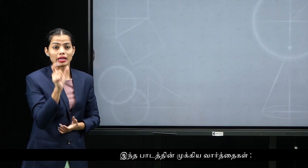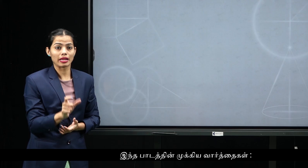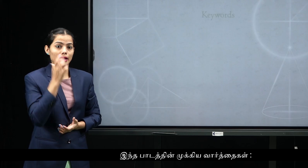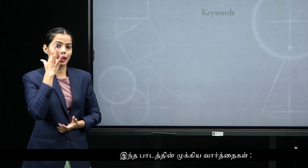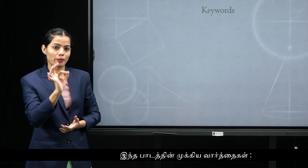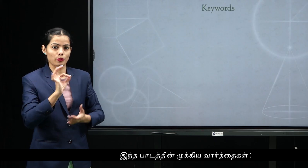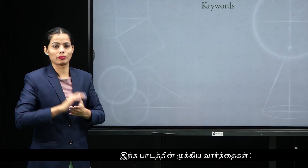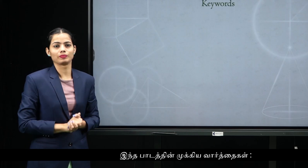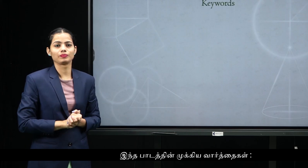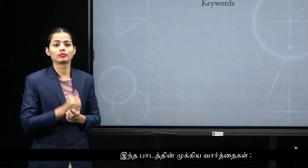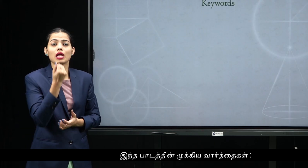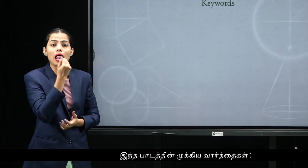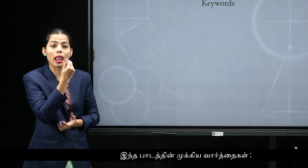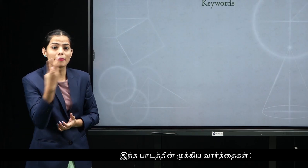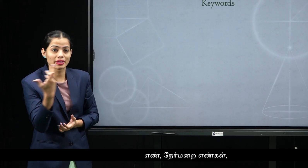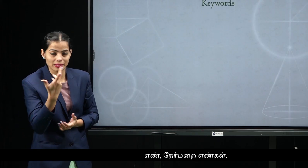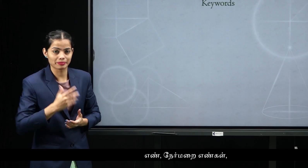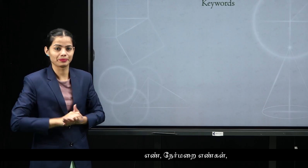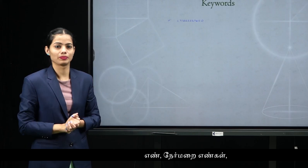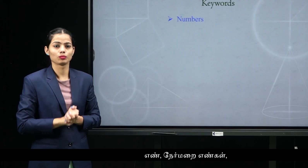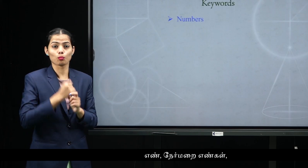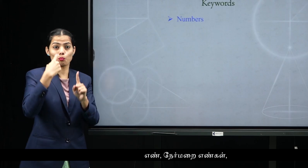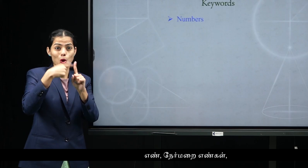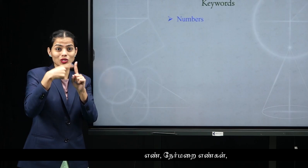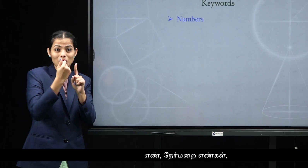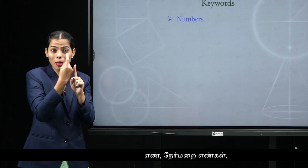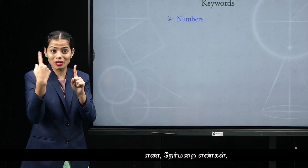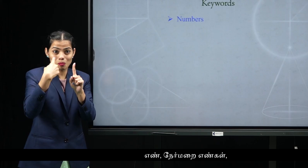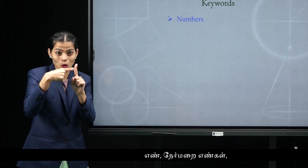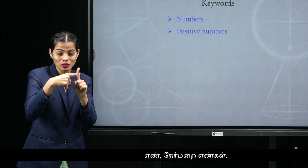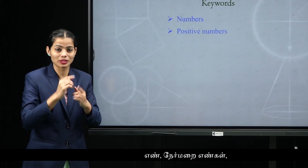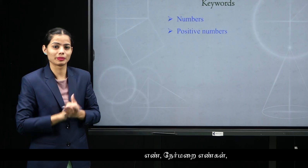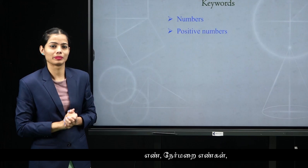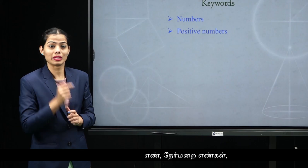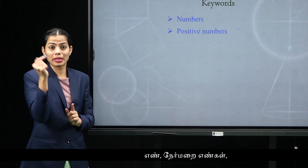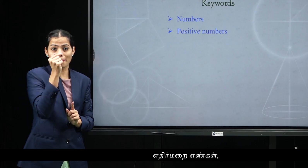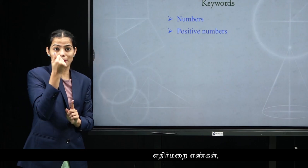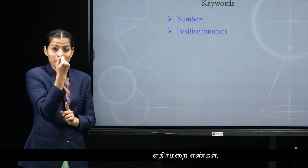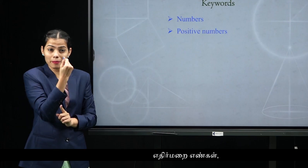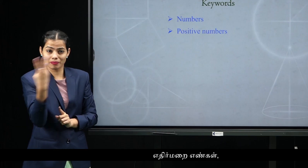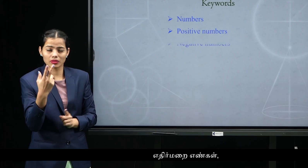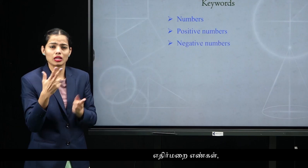இந்த பாடத்தின் முக்கிய வார்த்தைகள்: எண், நேர்மறை எண்கள், எதிர்மறை எண்கள்,